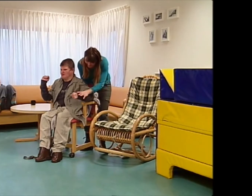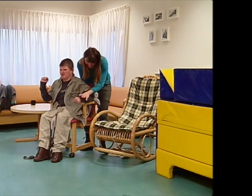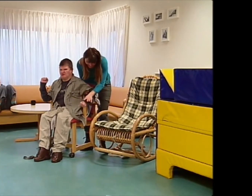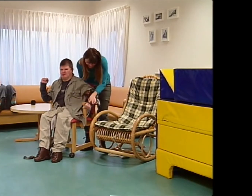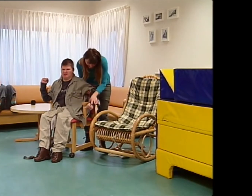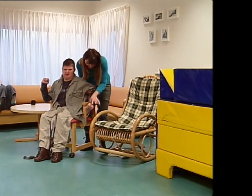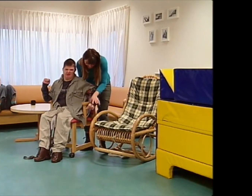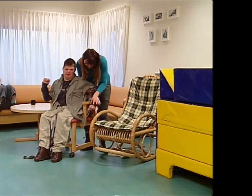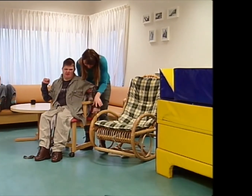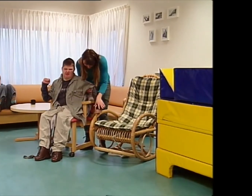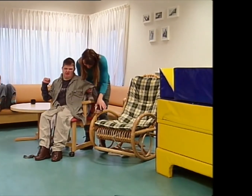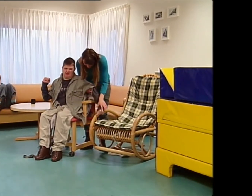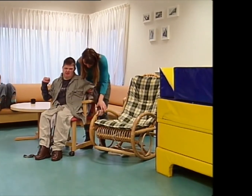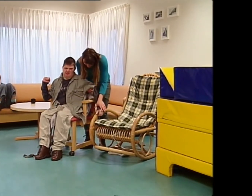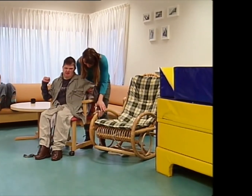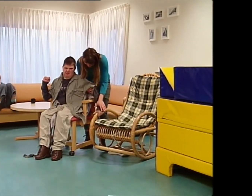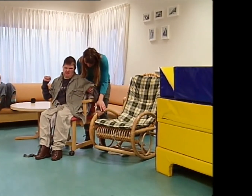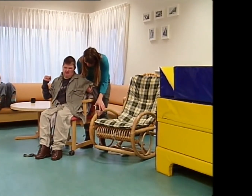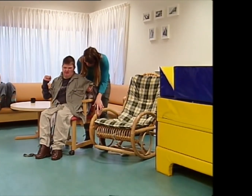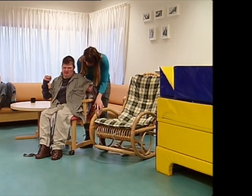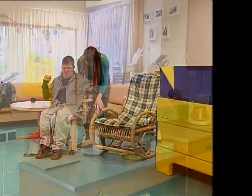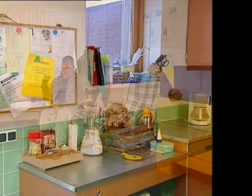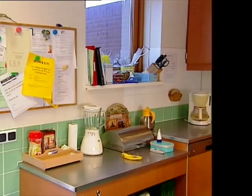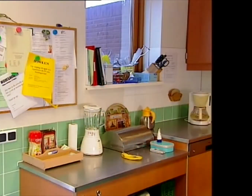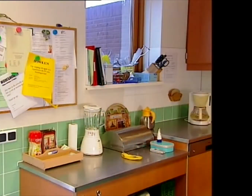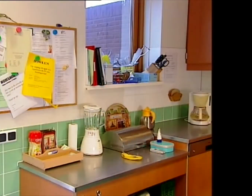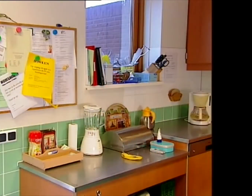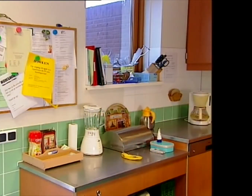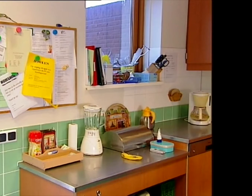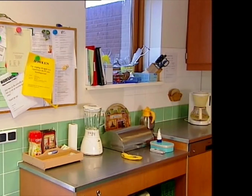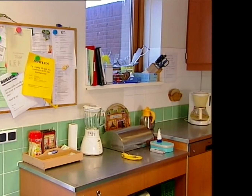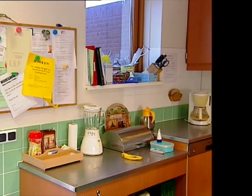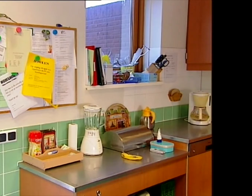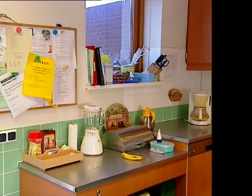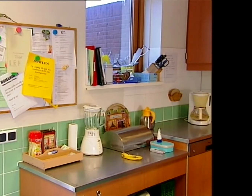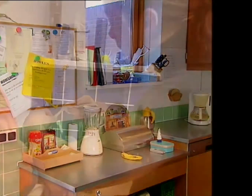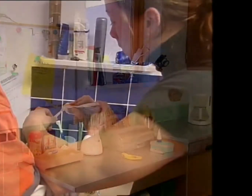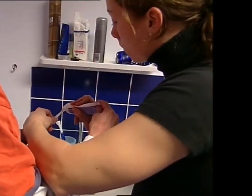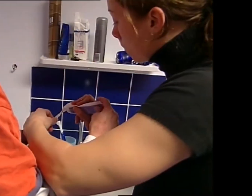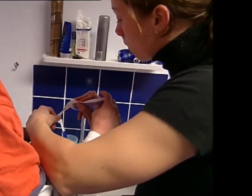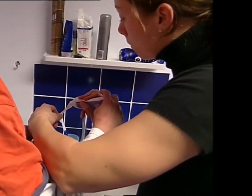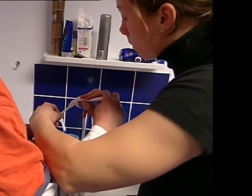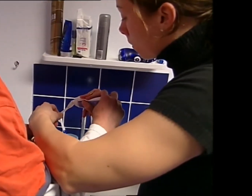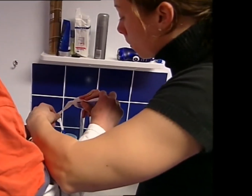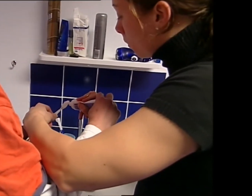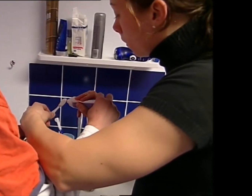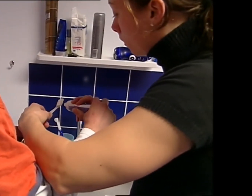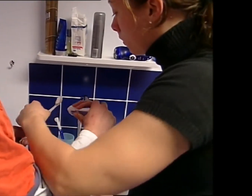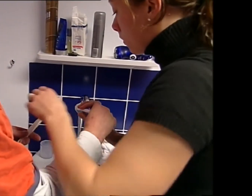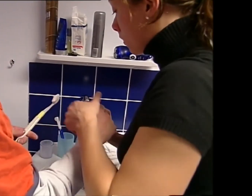nu toe. Wij proberen met ze in gesprek te komen. Als je kunt horen en zien, weet je dat er iemand is die